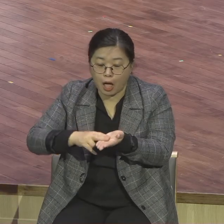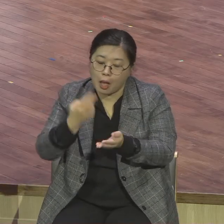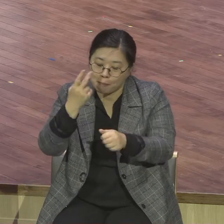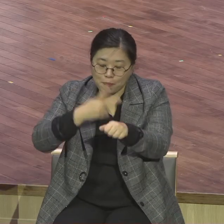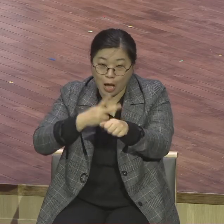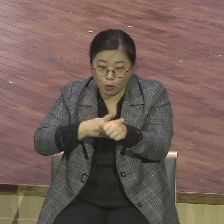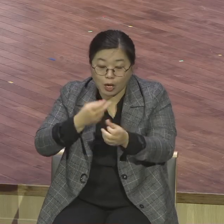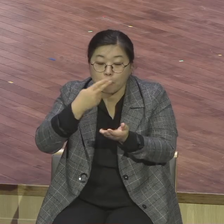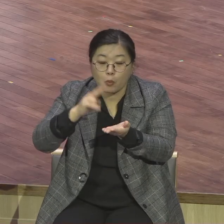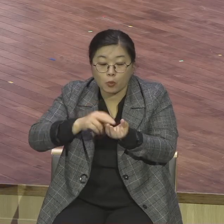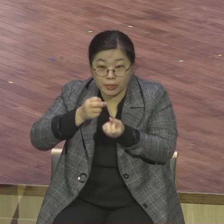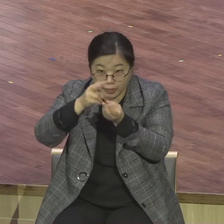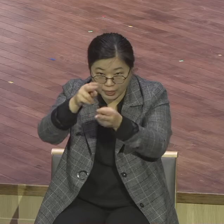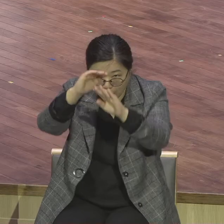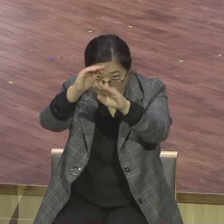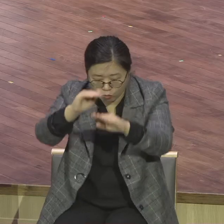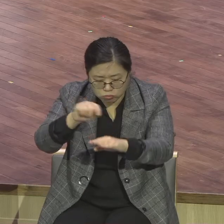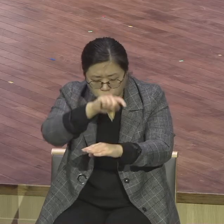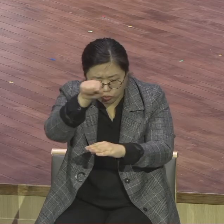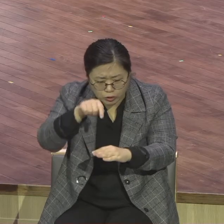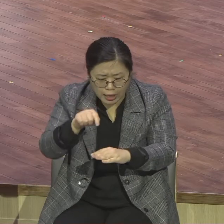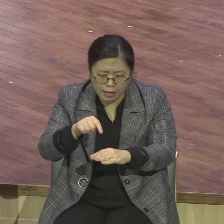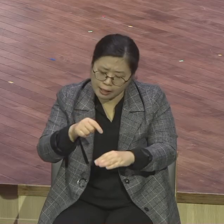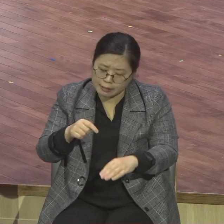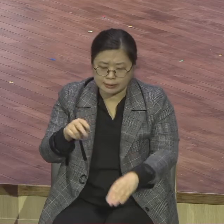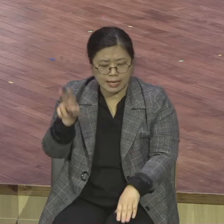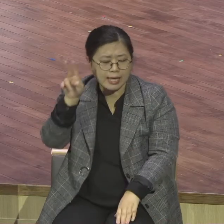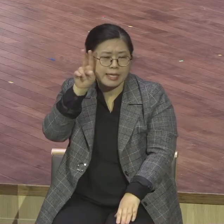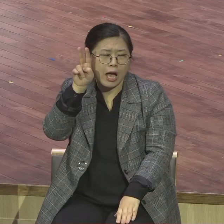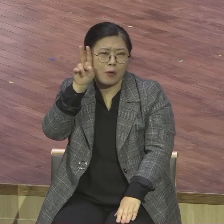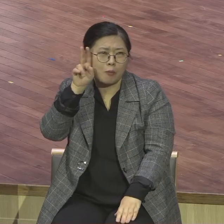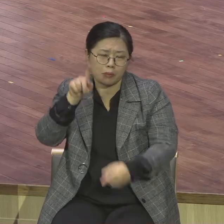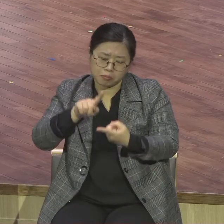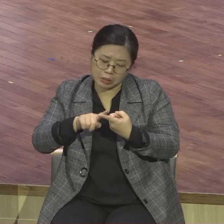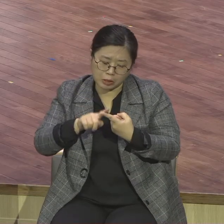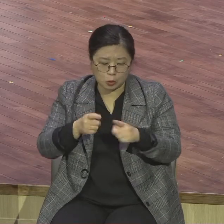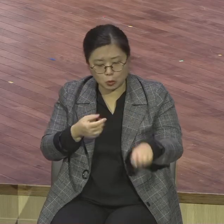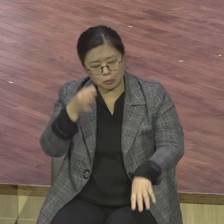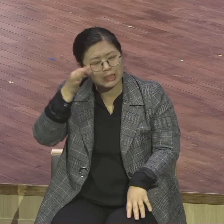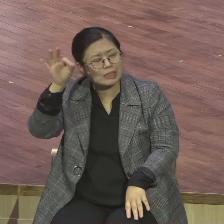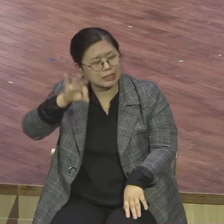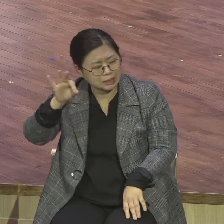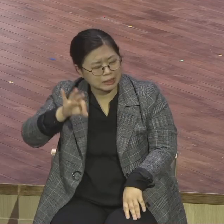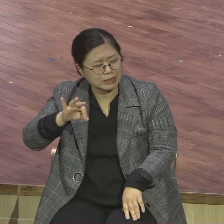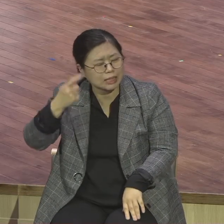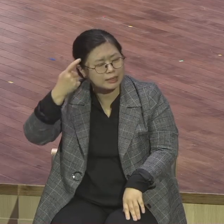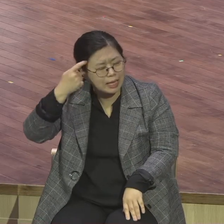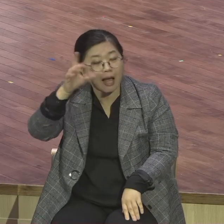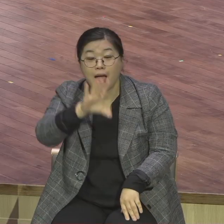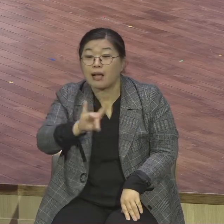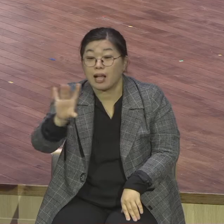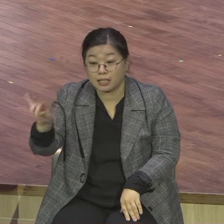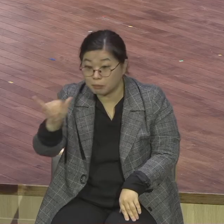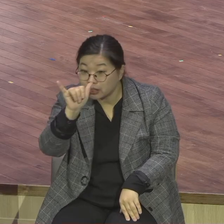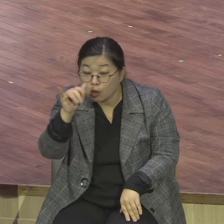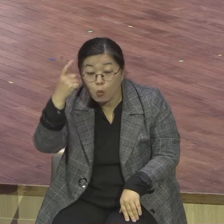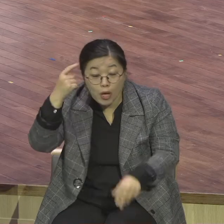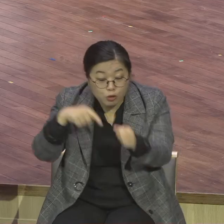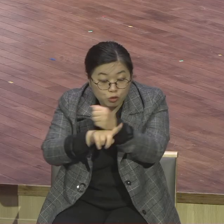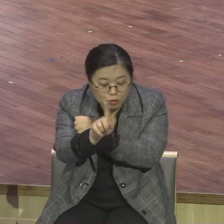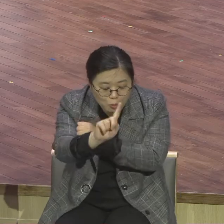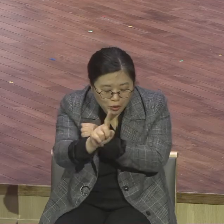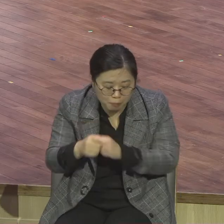예수 그리스도에 대한 표현이 단 두 번밖에 그렇게 나오지 않고, 또